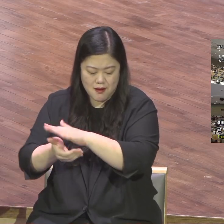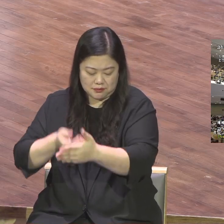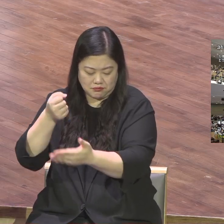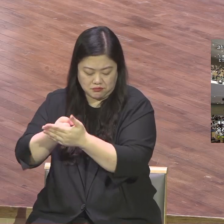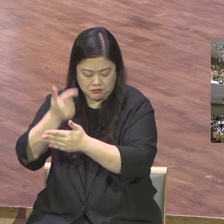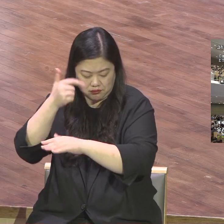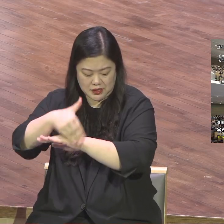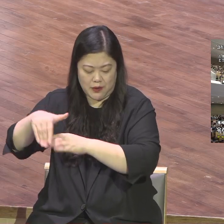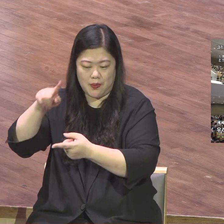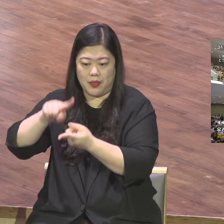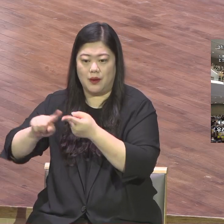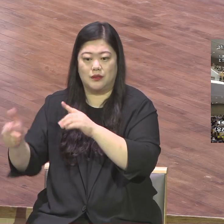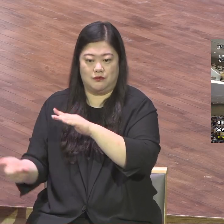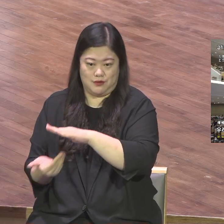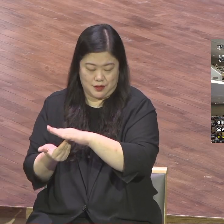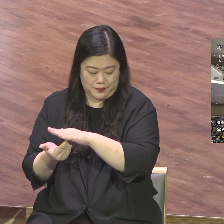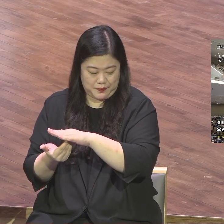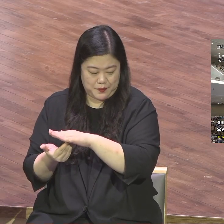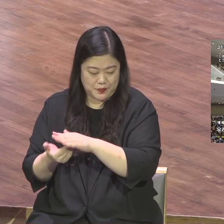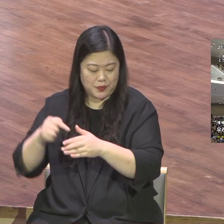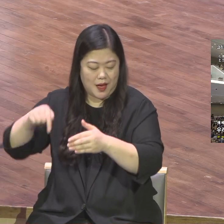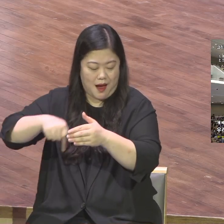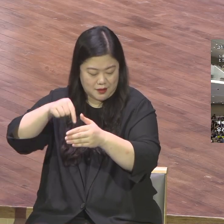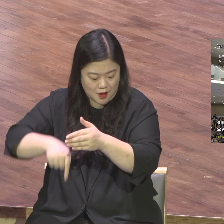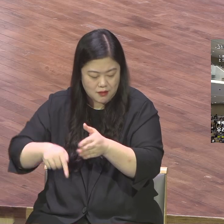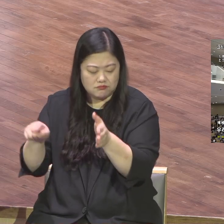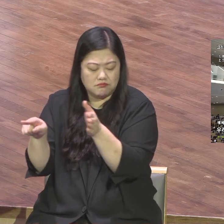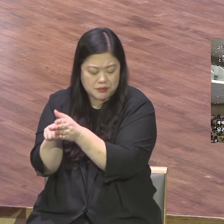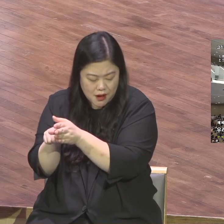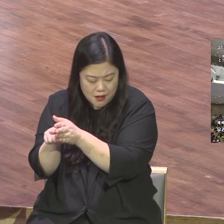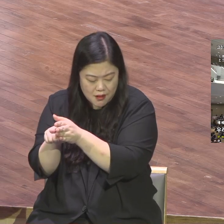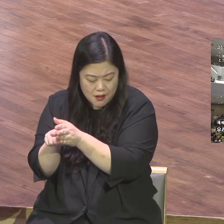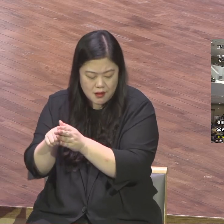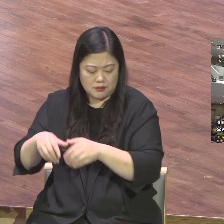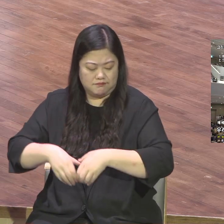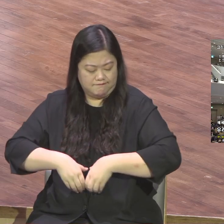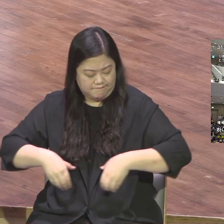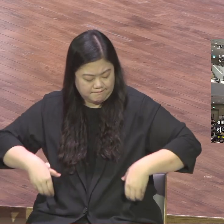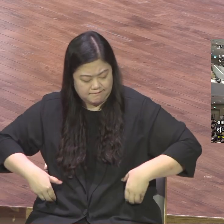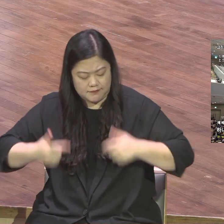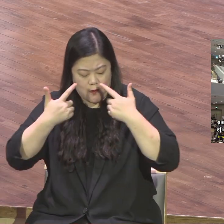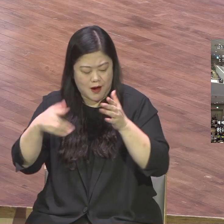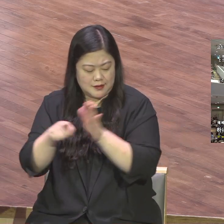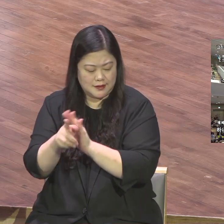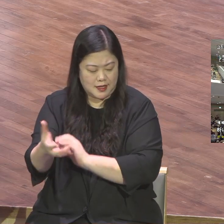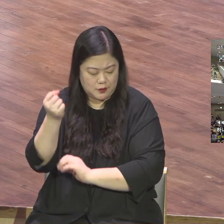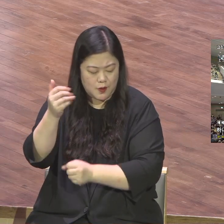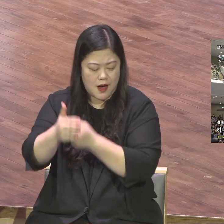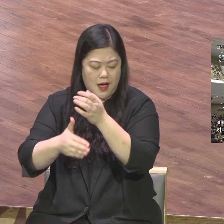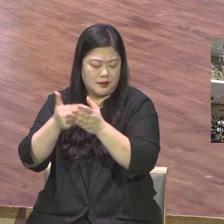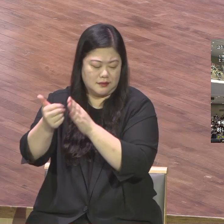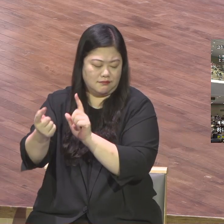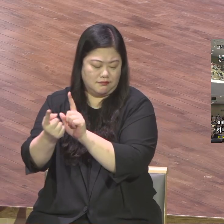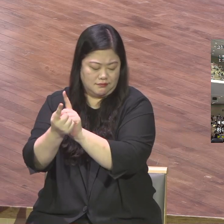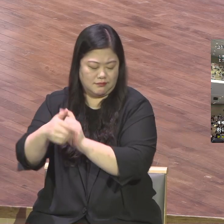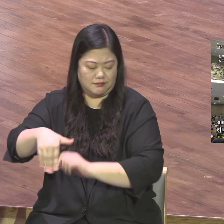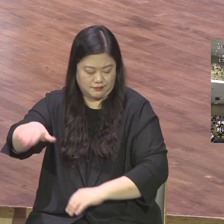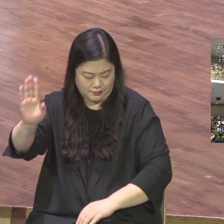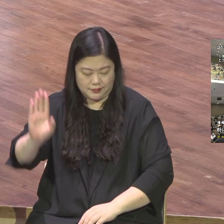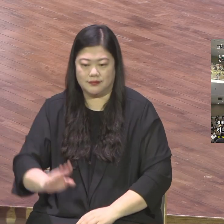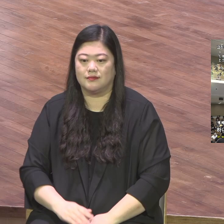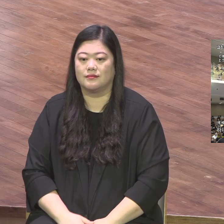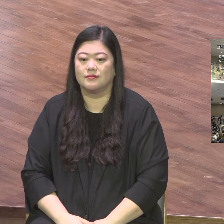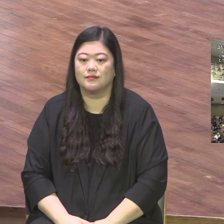뜻대로 하신 것이라. 우리가 그 안에서 그를 믿음으로 말미암아 담대함과 확신을 가지고 하나님께 나아감을 얻느니라.